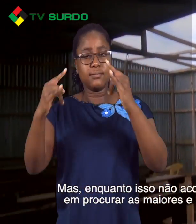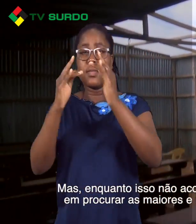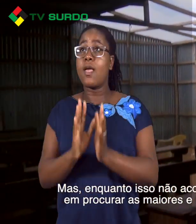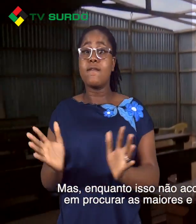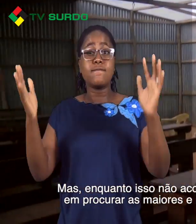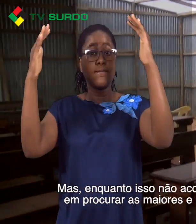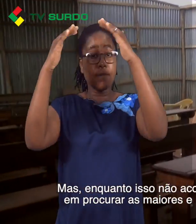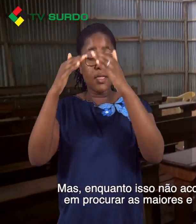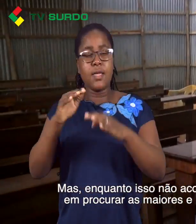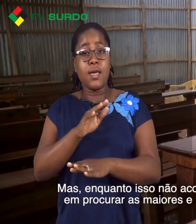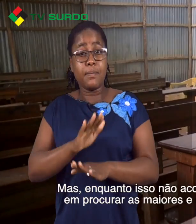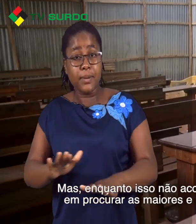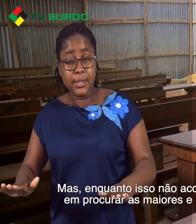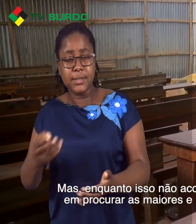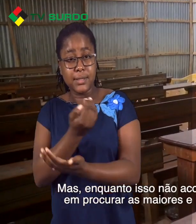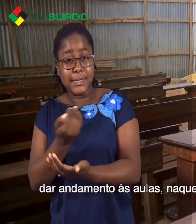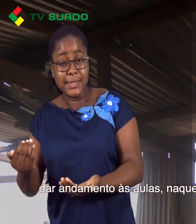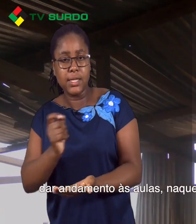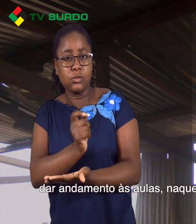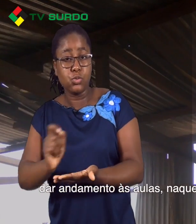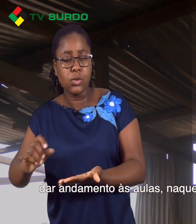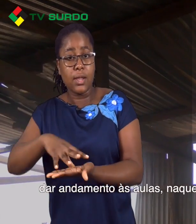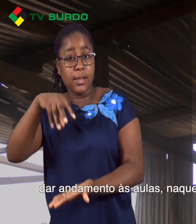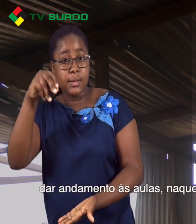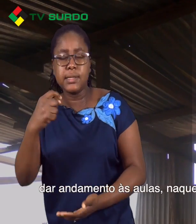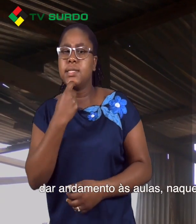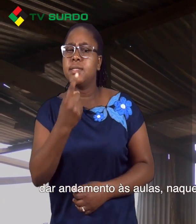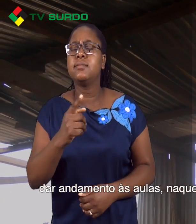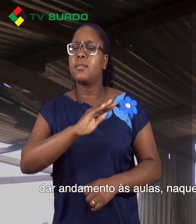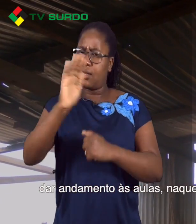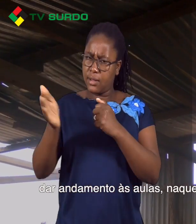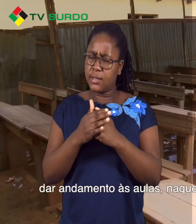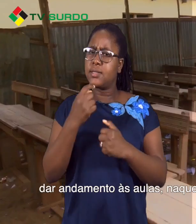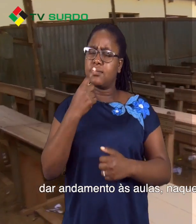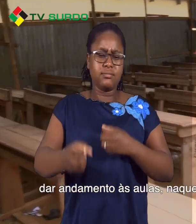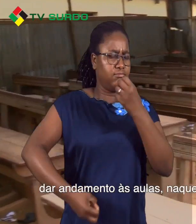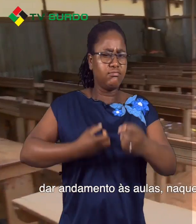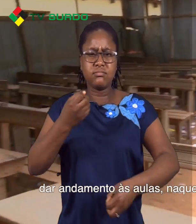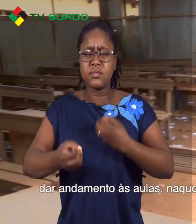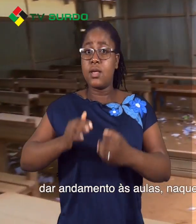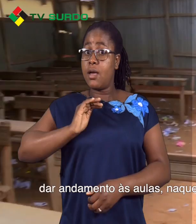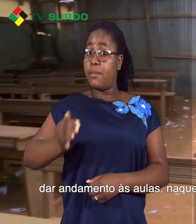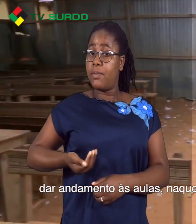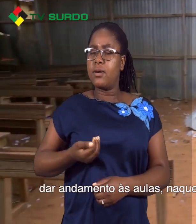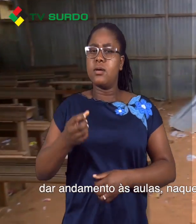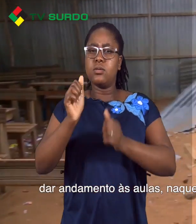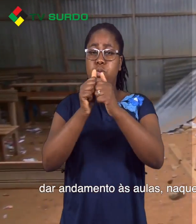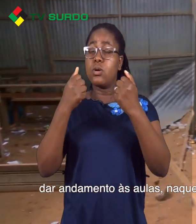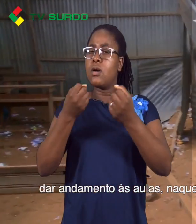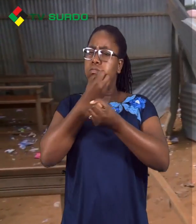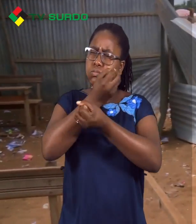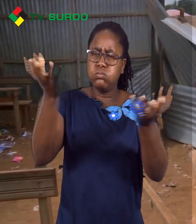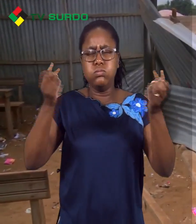procurar as maiores e melhores sobras da escola para dar andamento às aulas naquela instituição do ensino